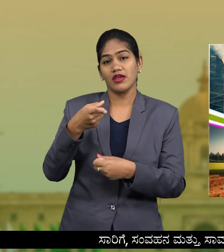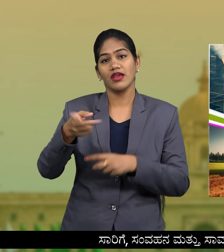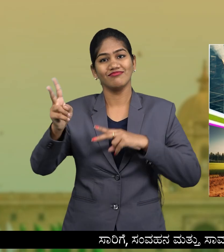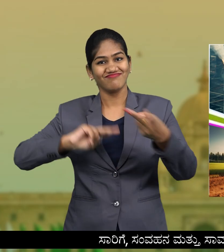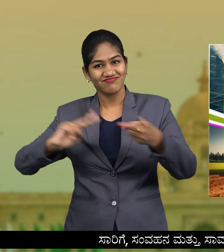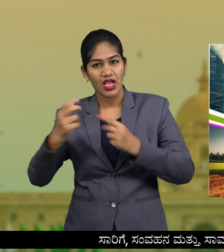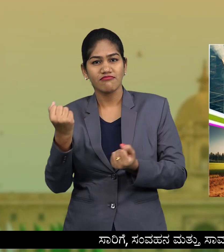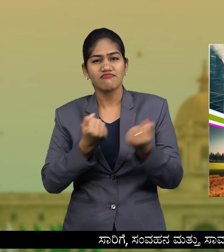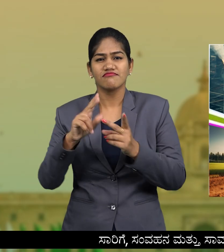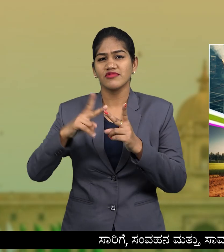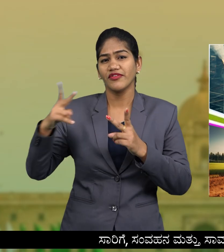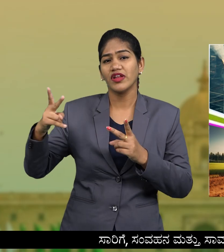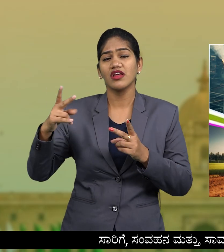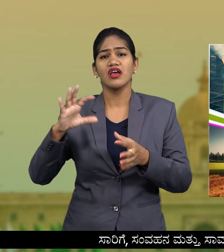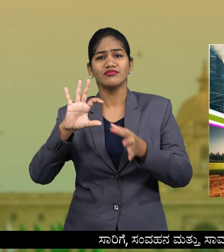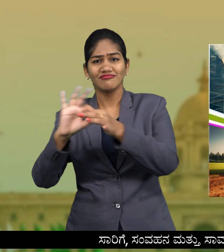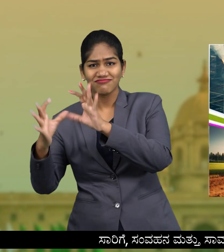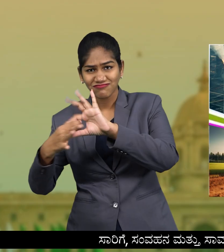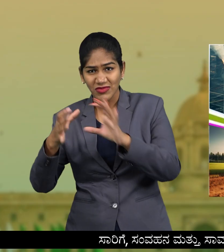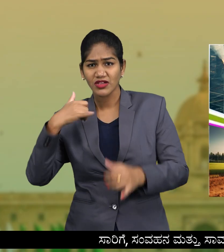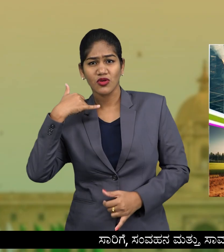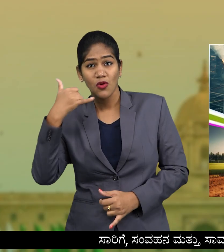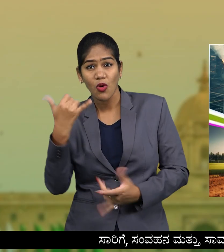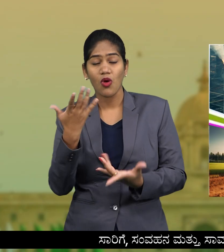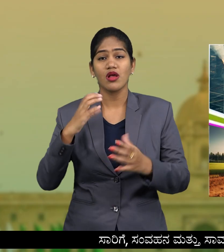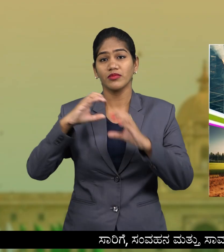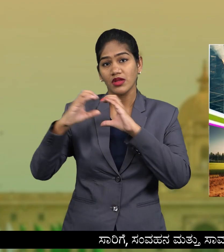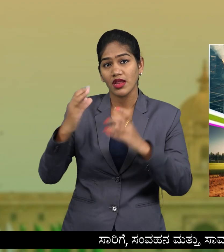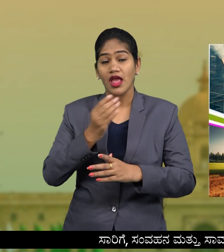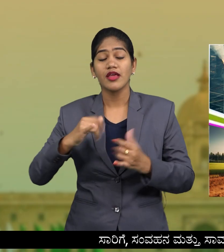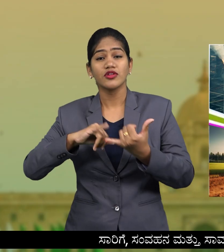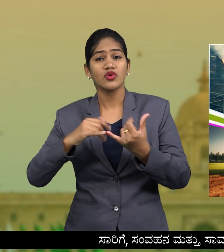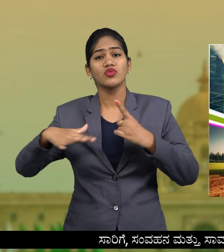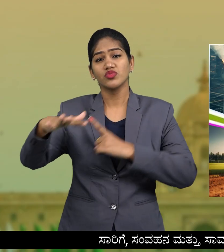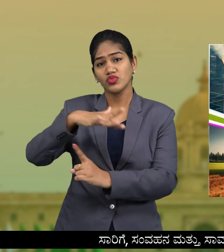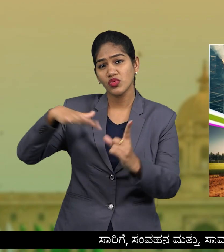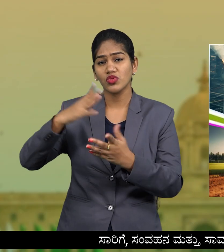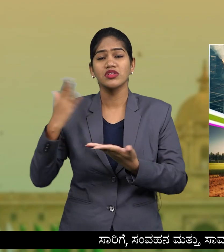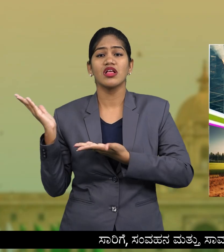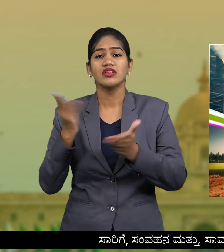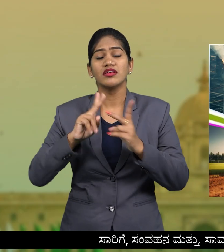ಸಂವಹನ ಮತ್ತು ಸಾಮಾಜಿಕ ಸೇವೆಗಳ ಮೇಲೆ ಕೇಂದ್ರೀಕರಿಸಿದೆ.